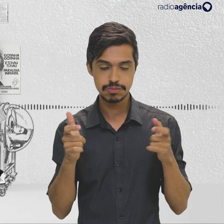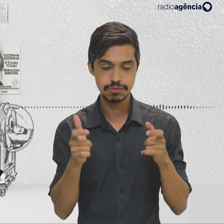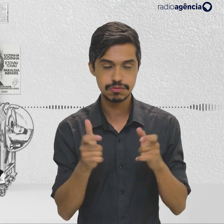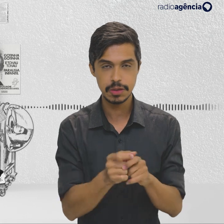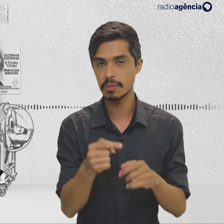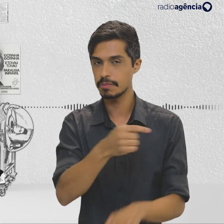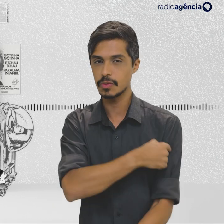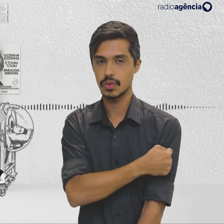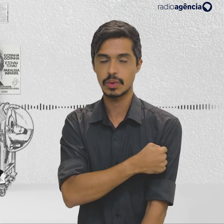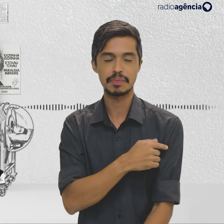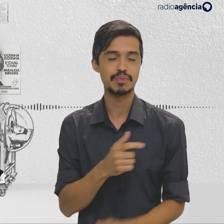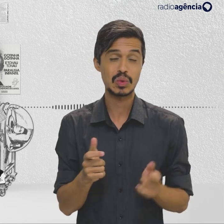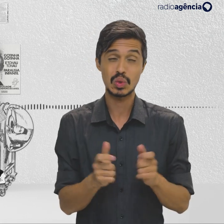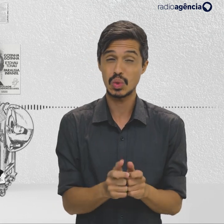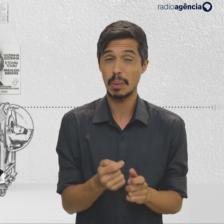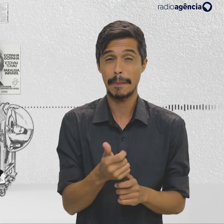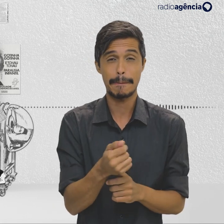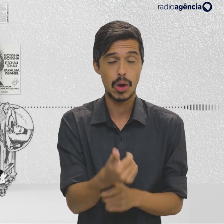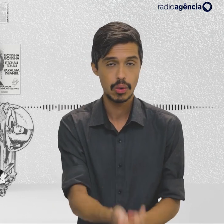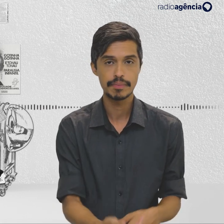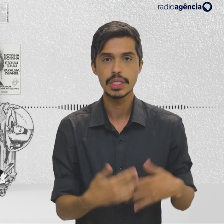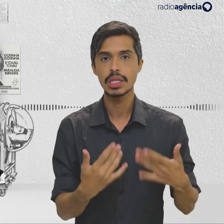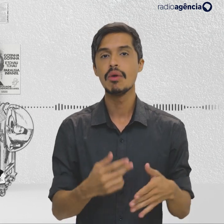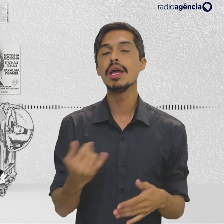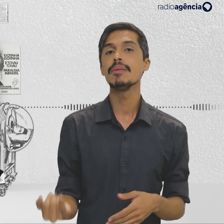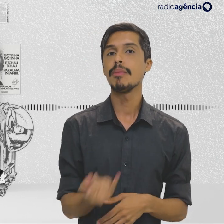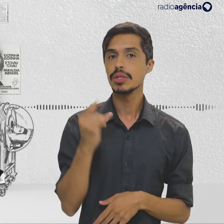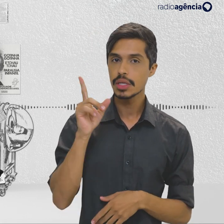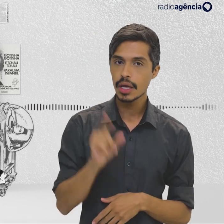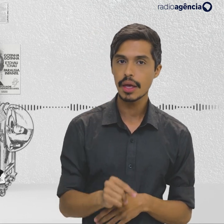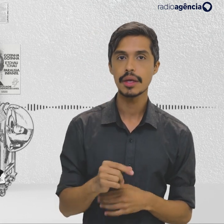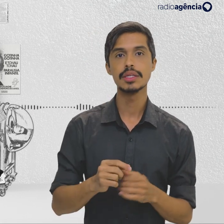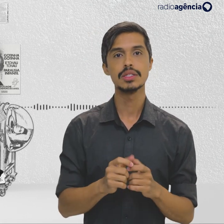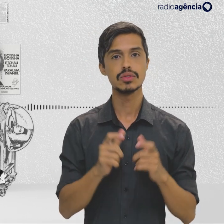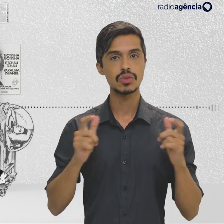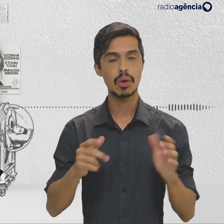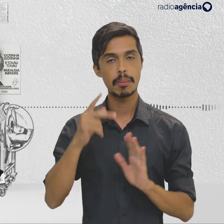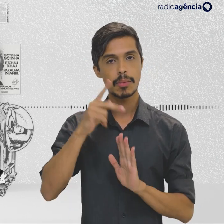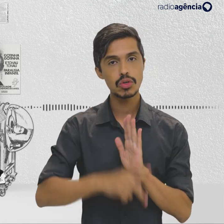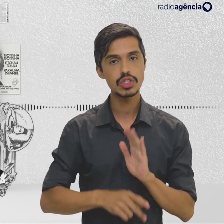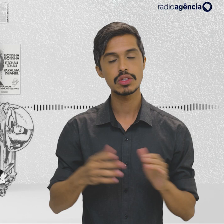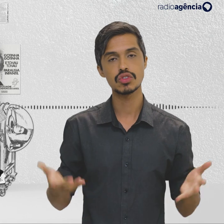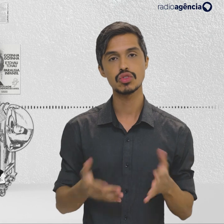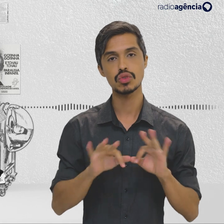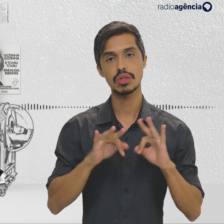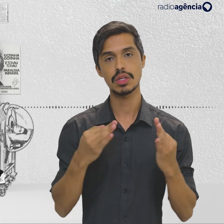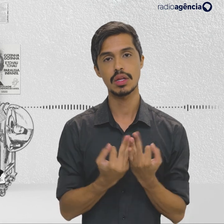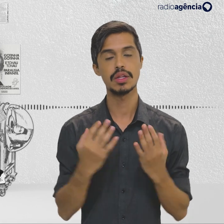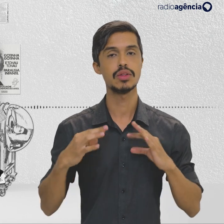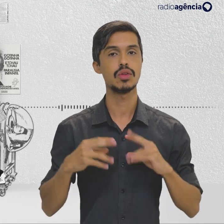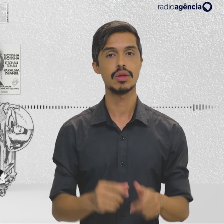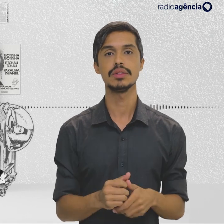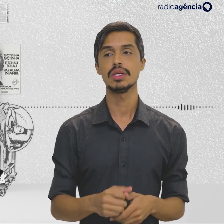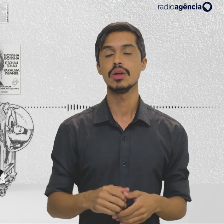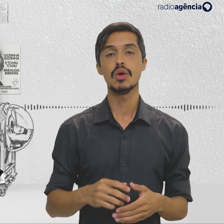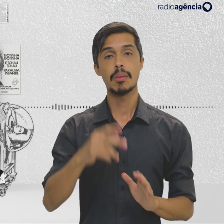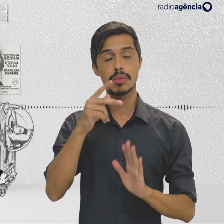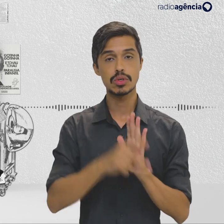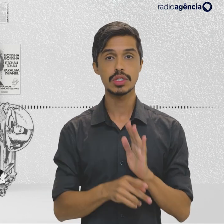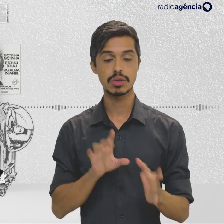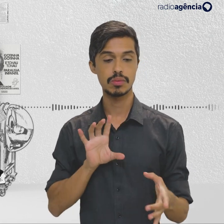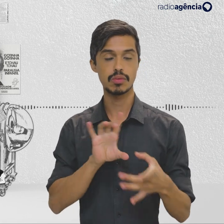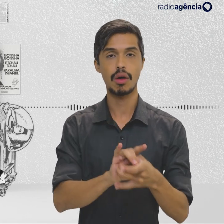hoje tem uma menor cobertura de vacina então é super importante crescer com programa de toa da família que é um programa que tá